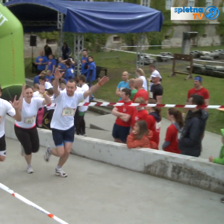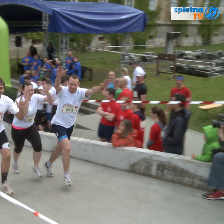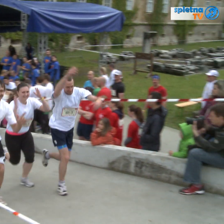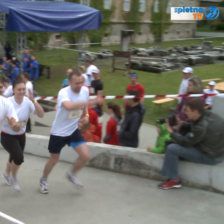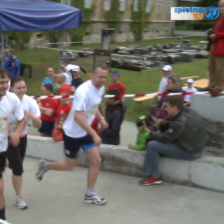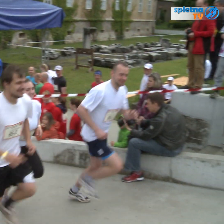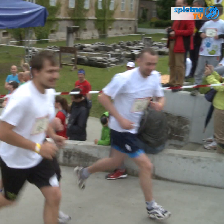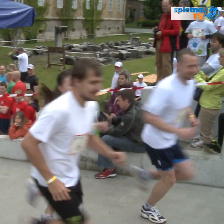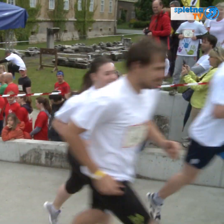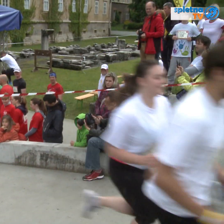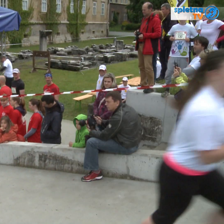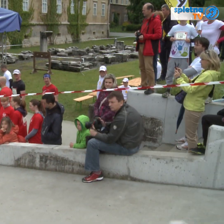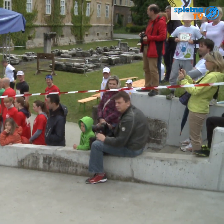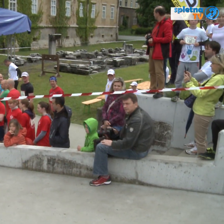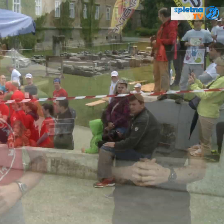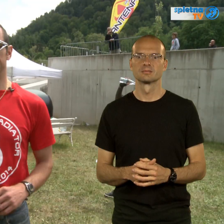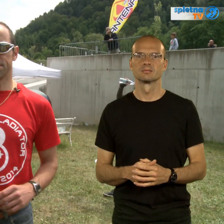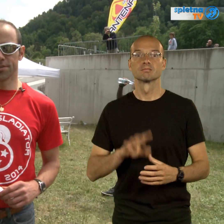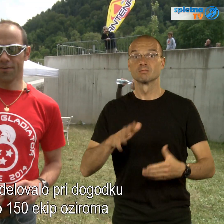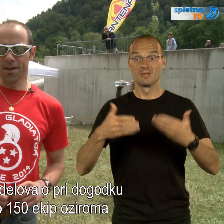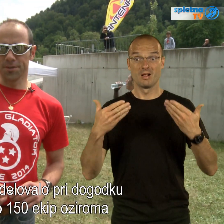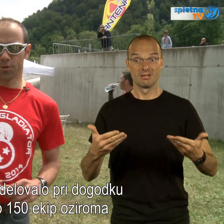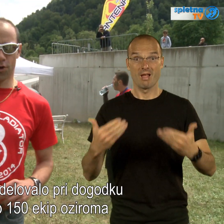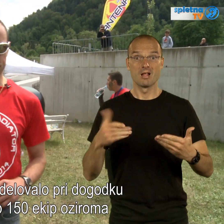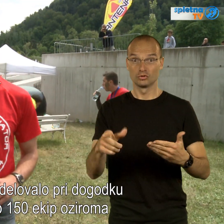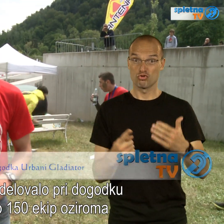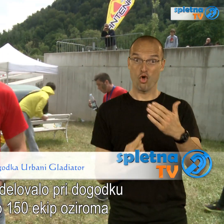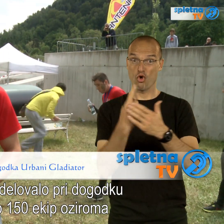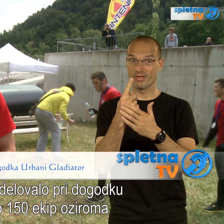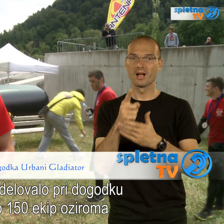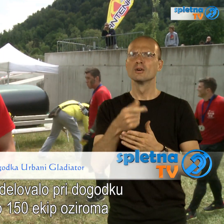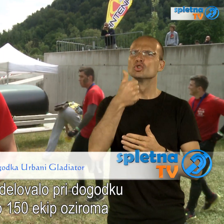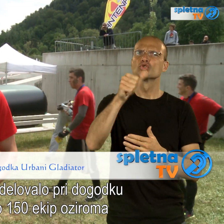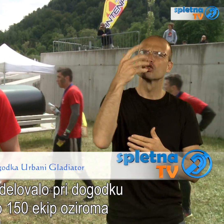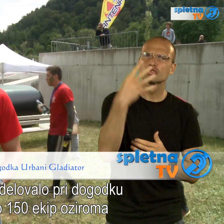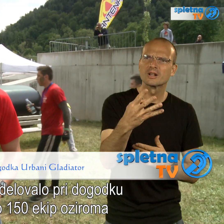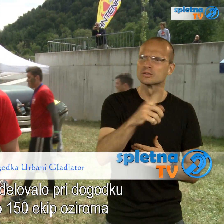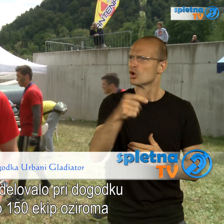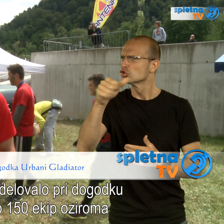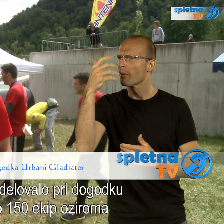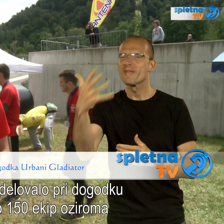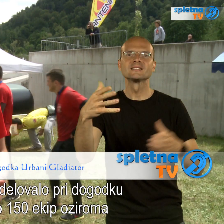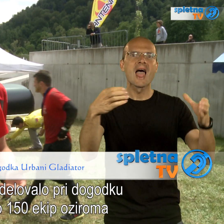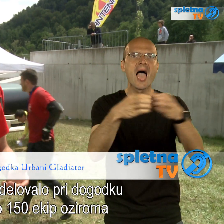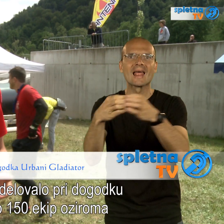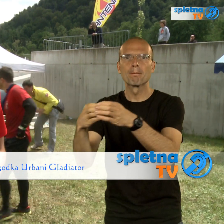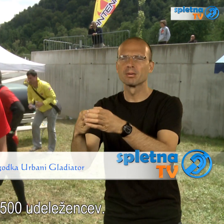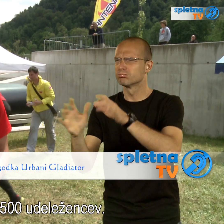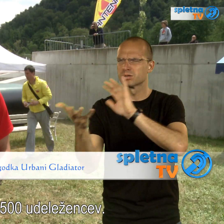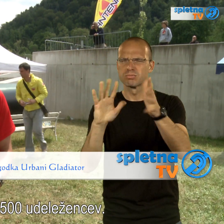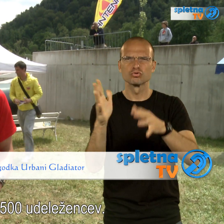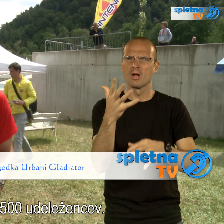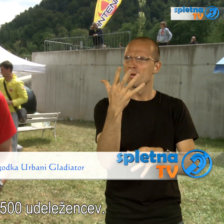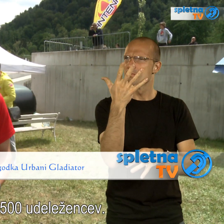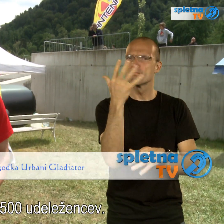že 50. ekipa tega. Danes so sodelovali na tem dogodku, mislim, da od 140 do 150 ekip, to je cirka 500,